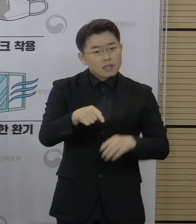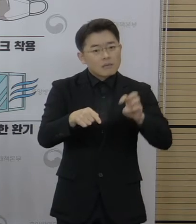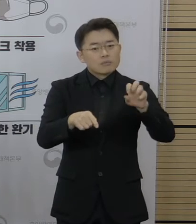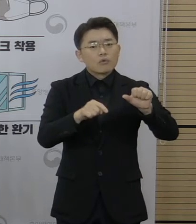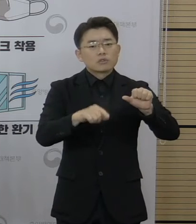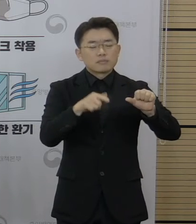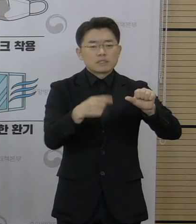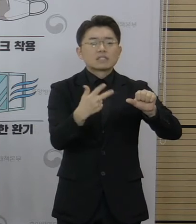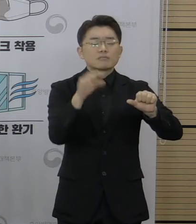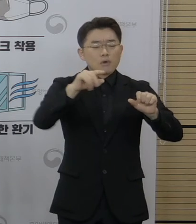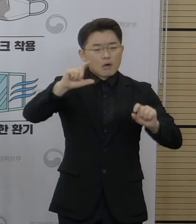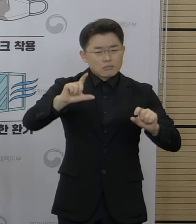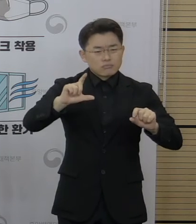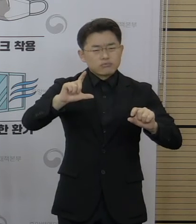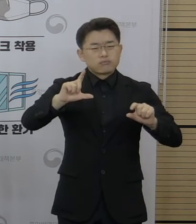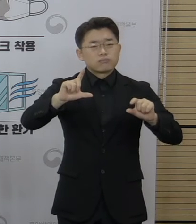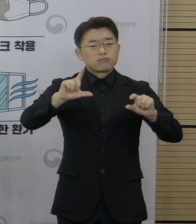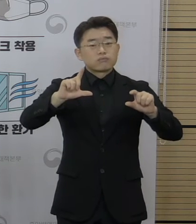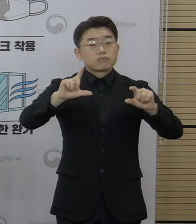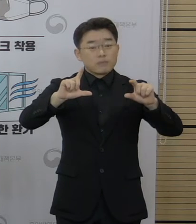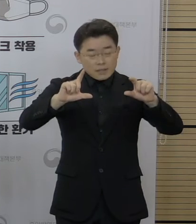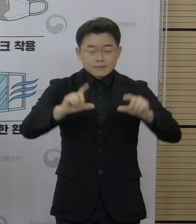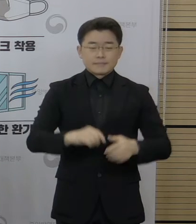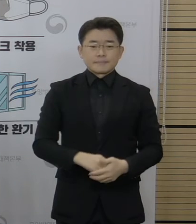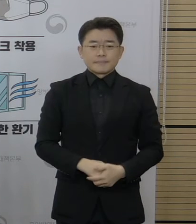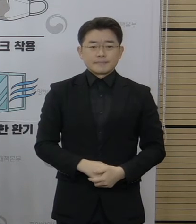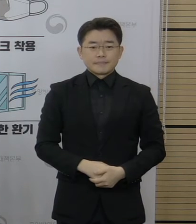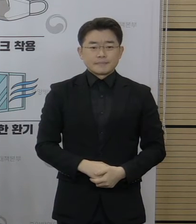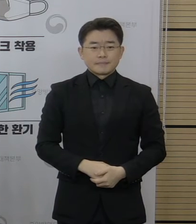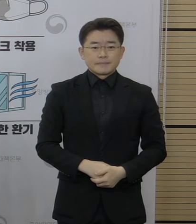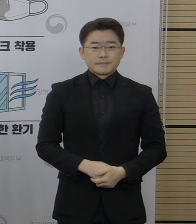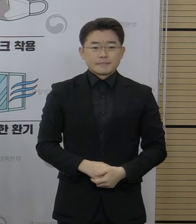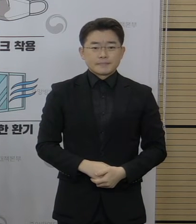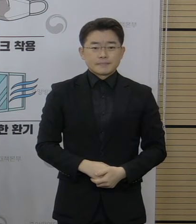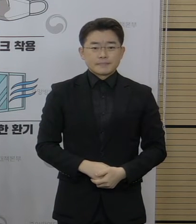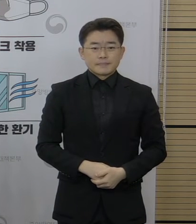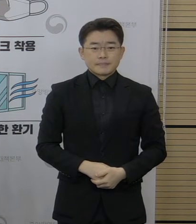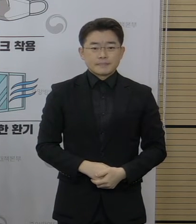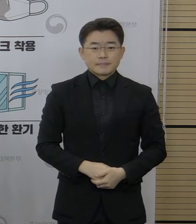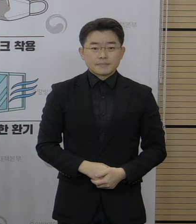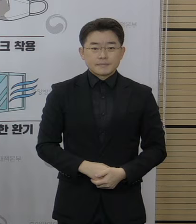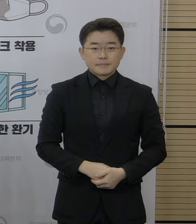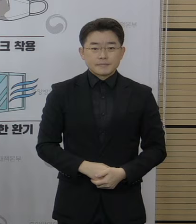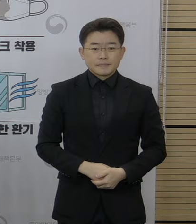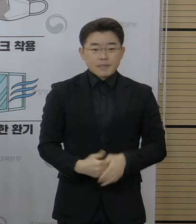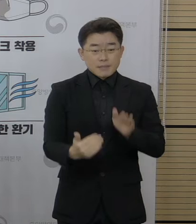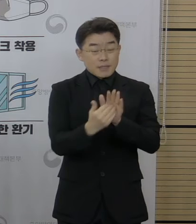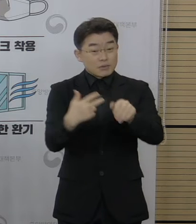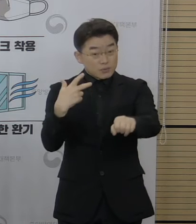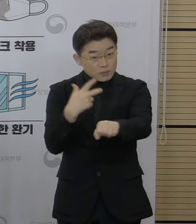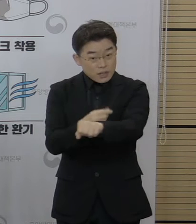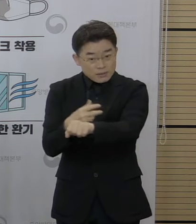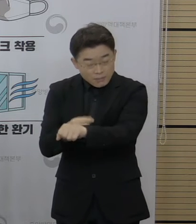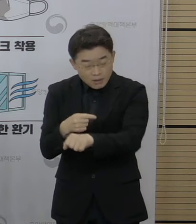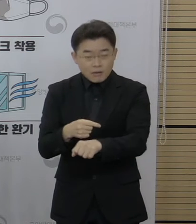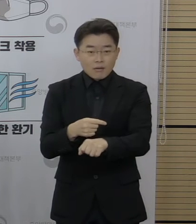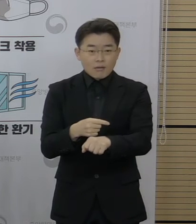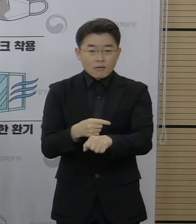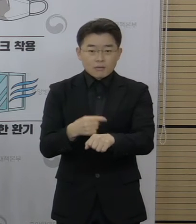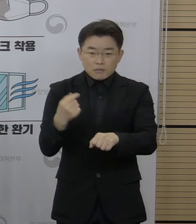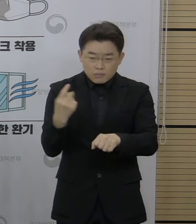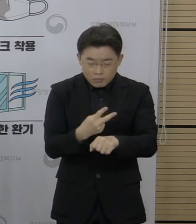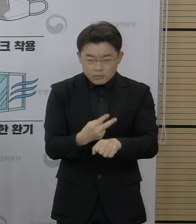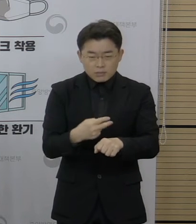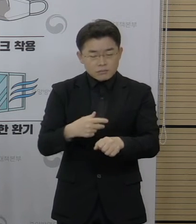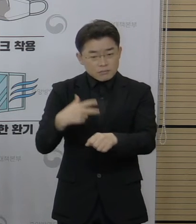35.7% 로 지속 증가하고 있습니다 또한 예방 접종을 진행 중이거나 접종